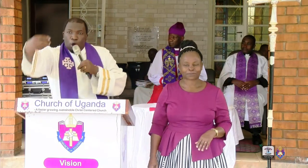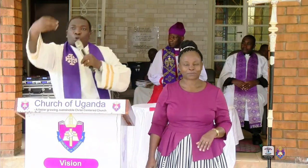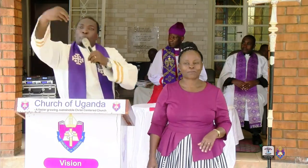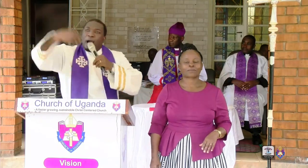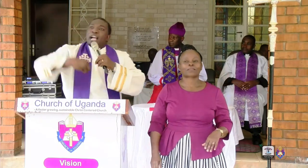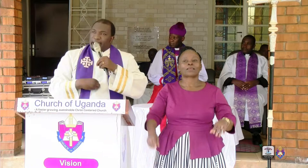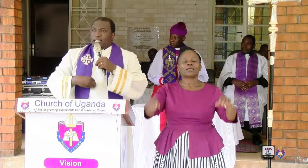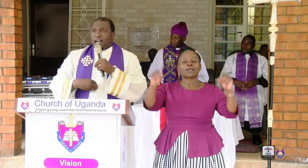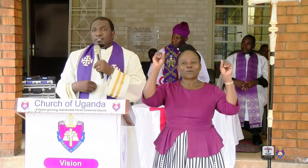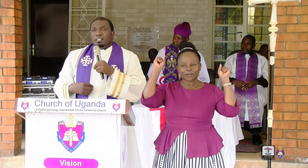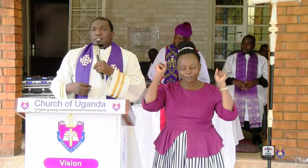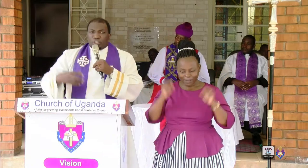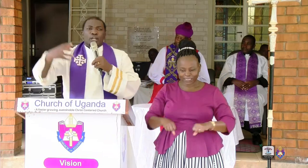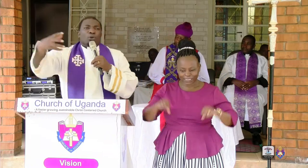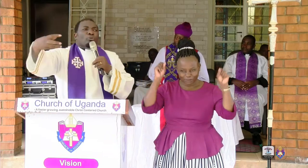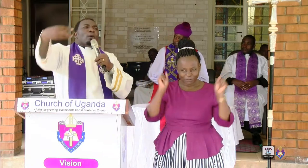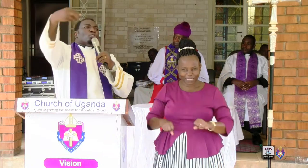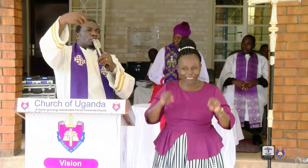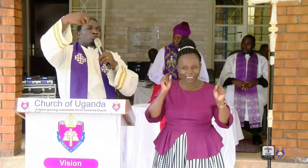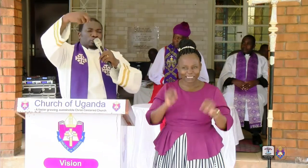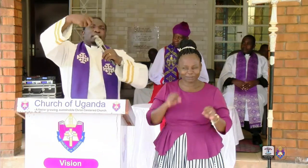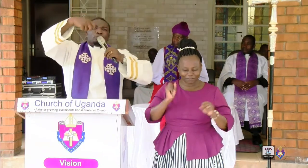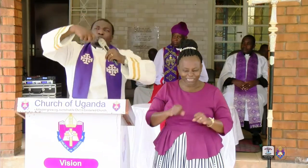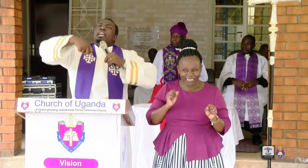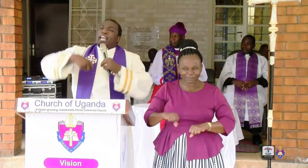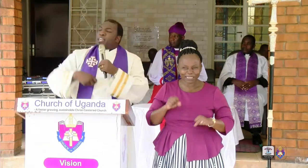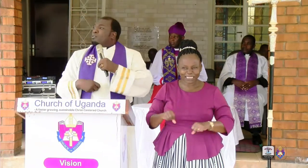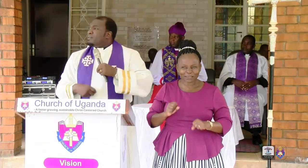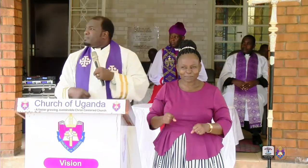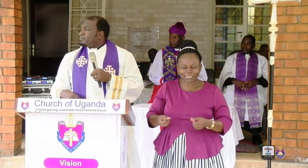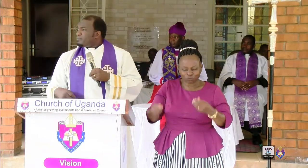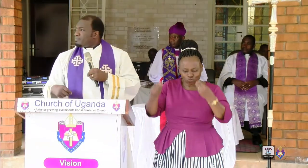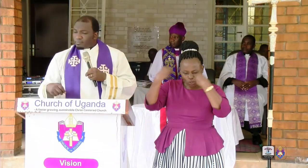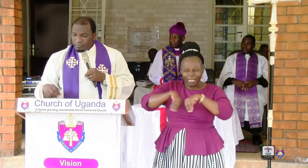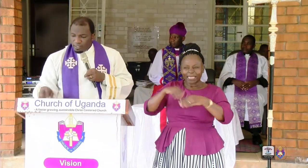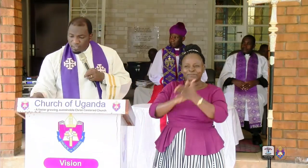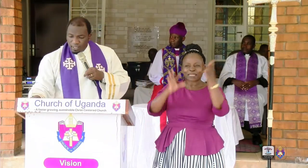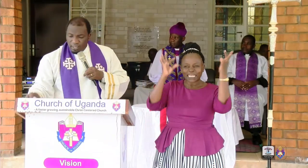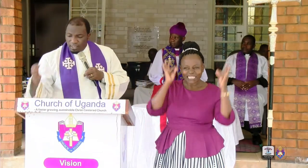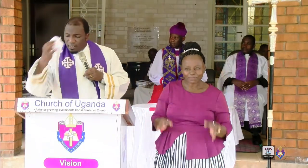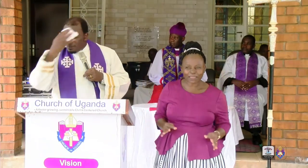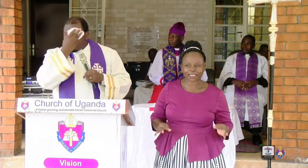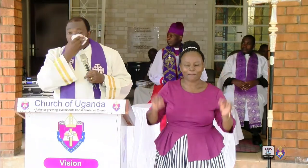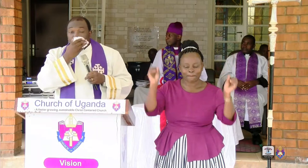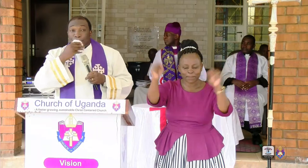Tuteeka okubankinga. Tuteeka okubaako kye tuteekayo.